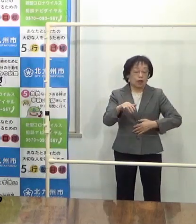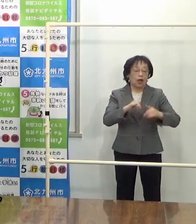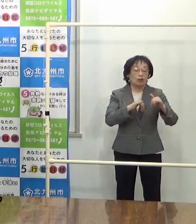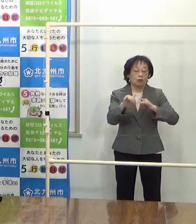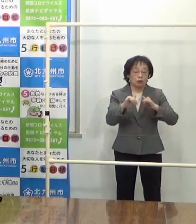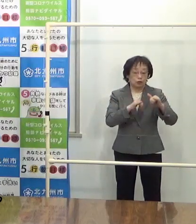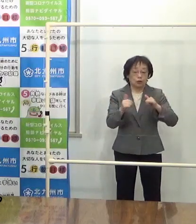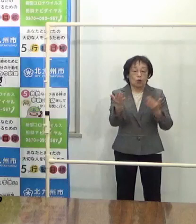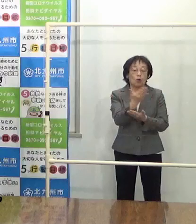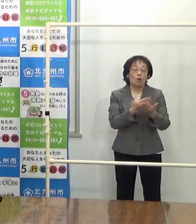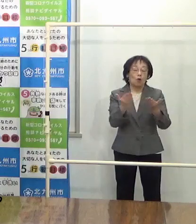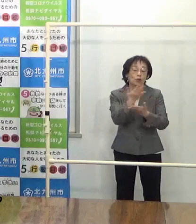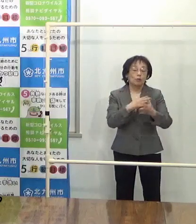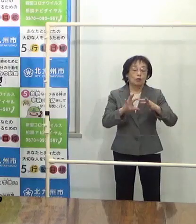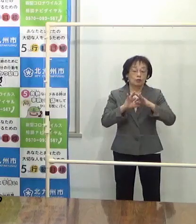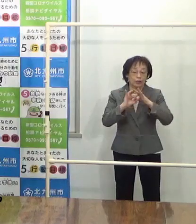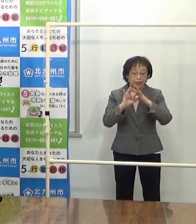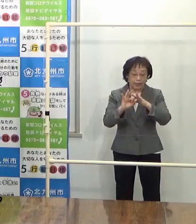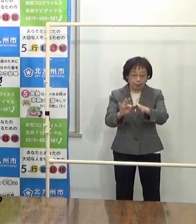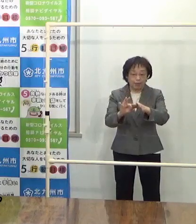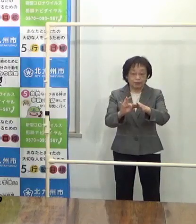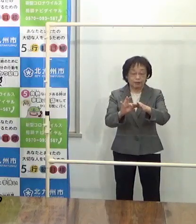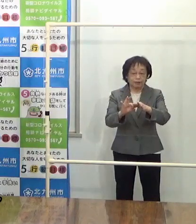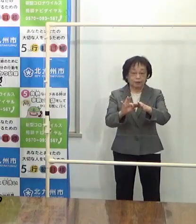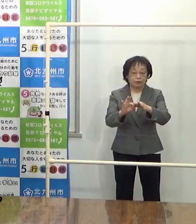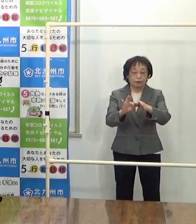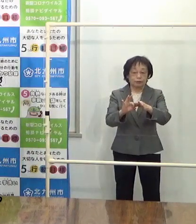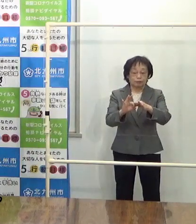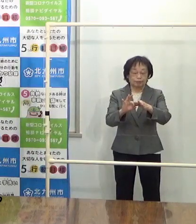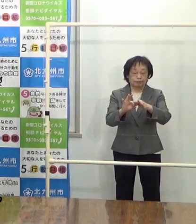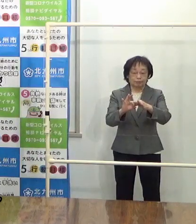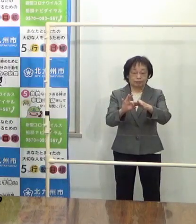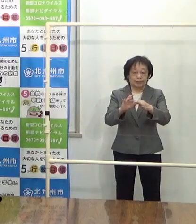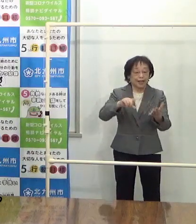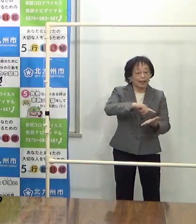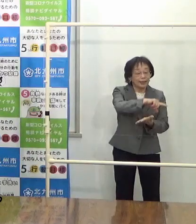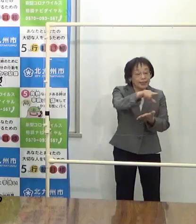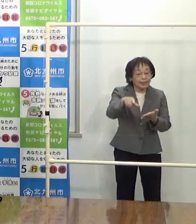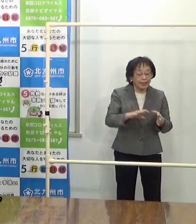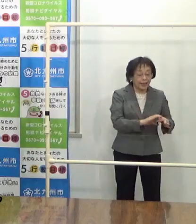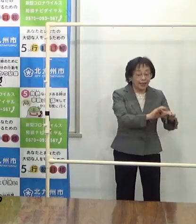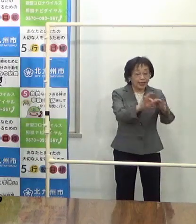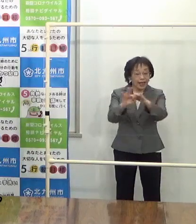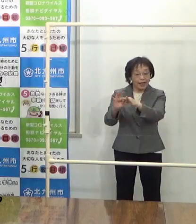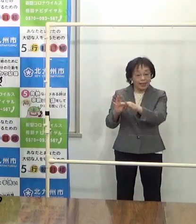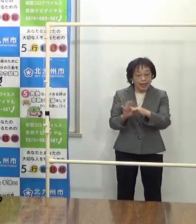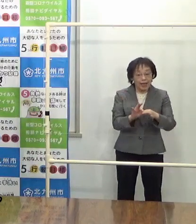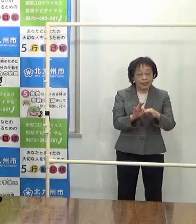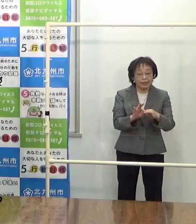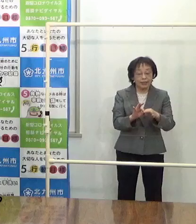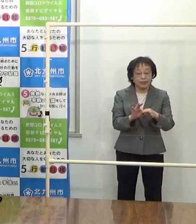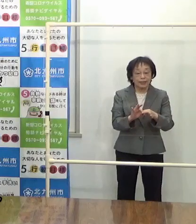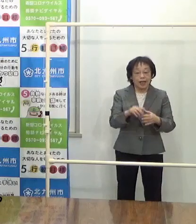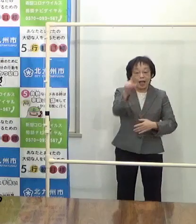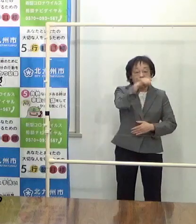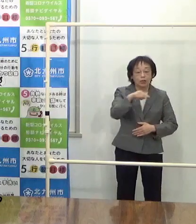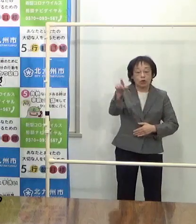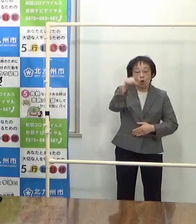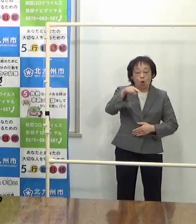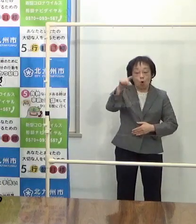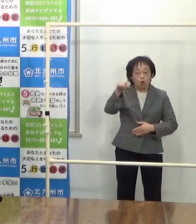交流を続けておりますが、その圏域全体で連携した脱炭素の推進であります